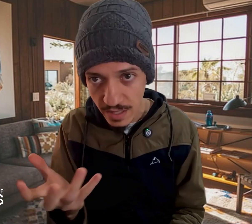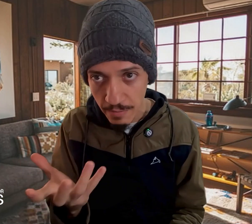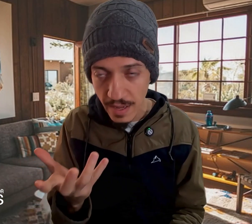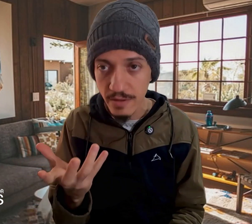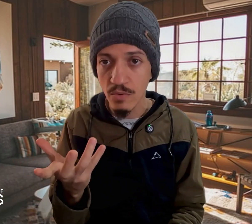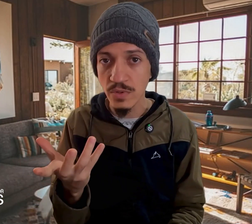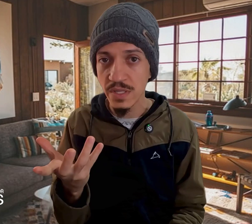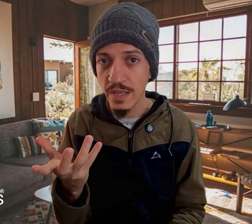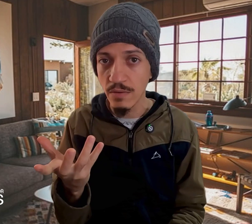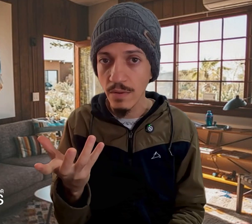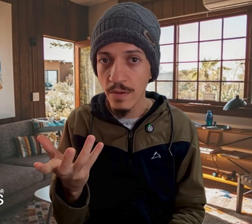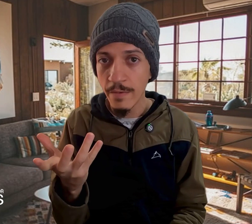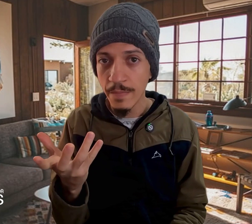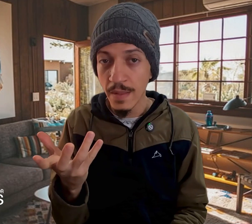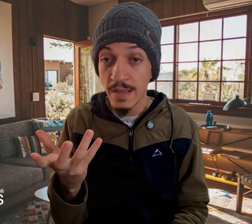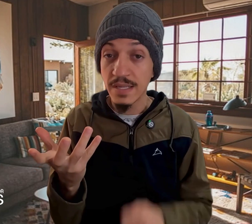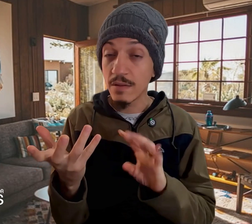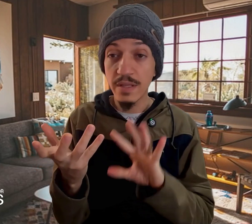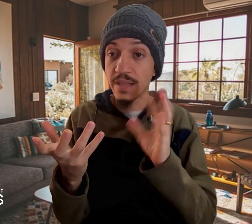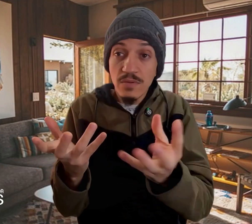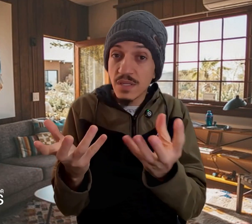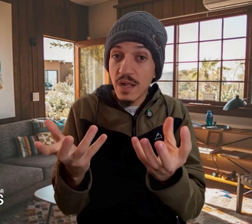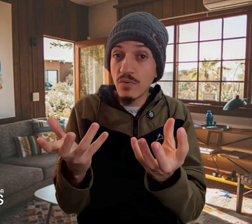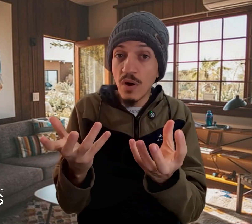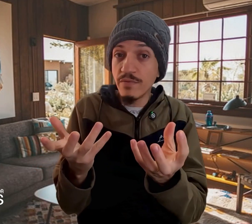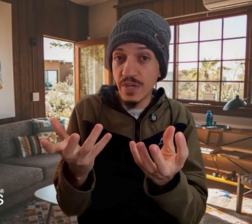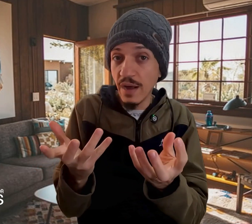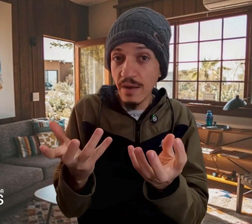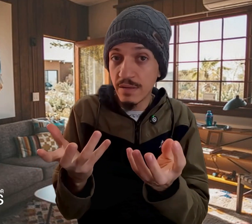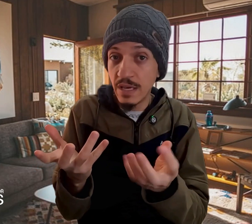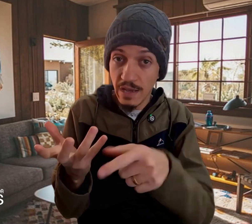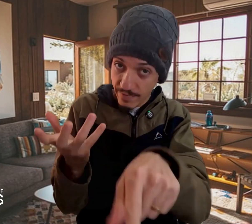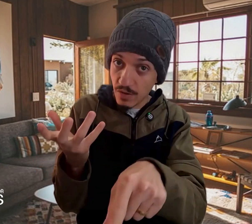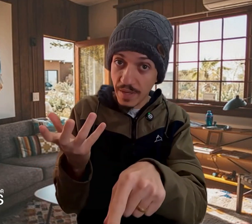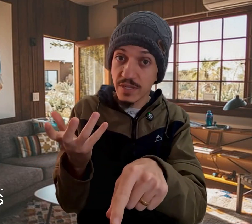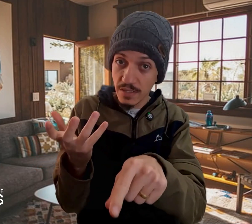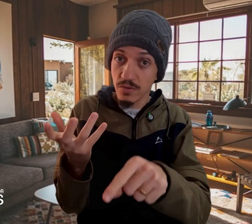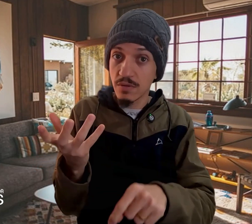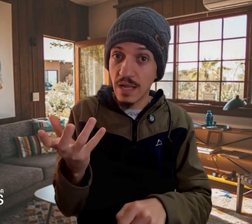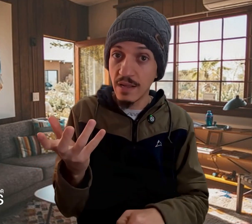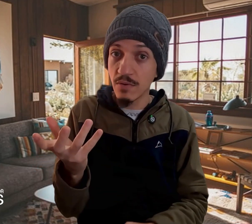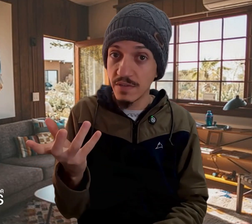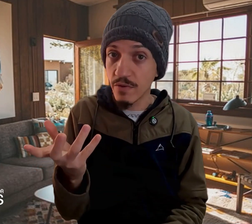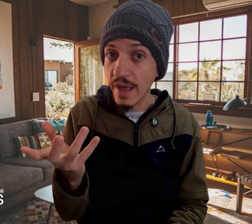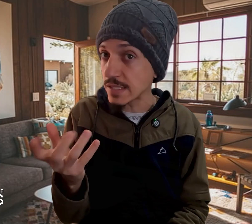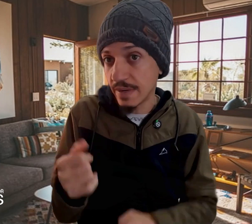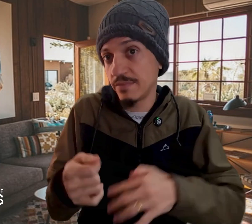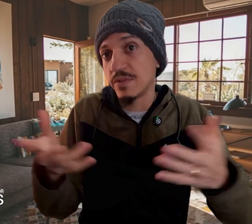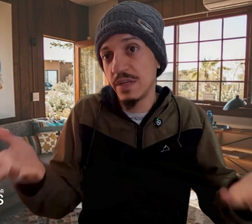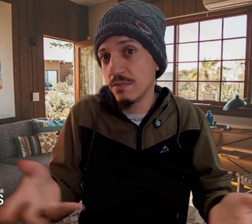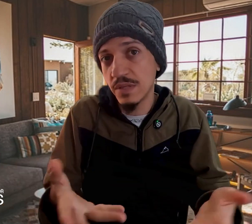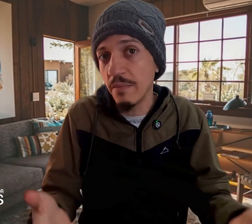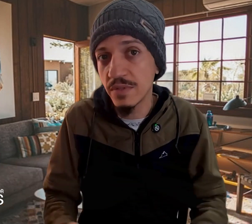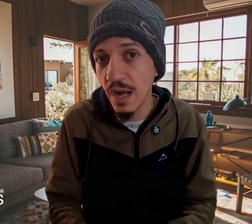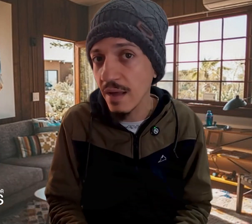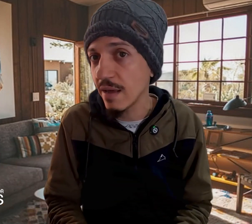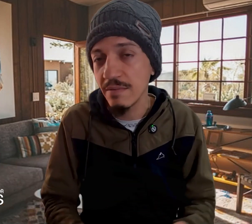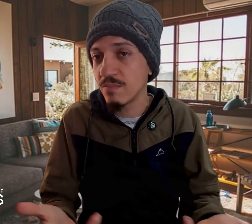determinado conceito, sendo que tem um sinal novo já, que eventualmente aquele surdo que está ali inclusive conhece, mas você não sabe usar e